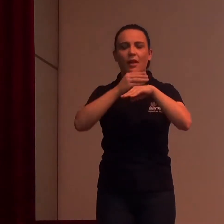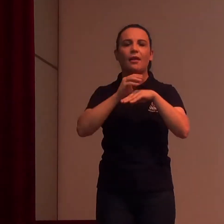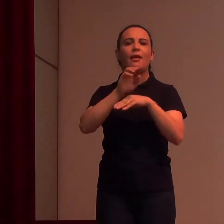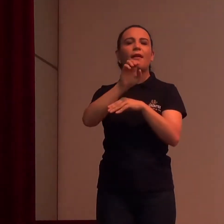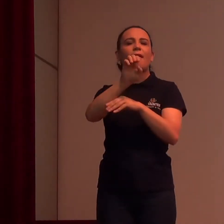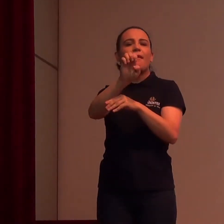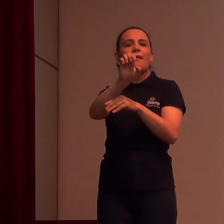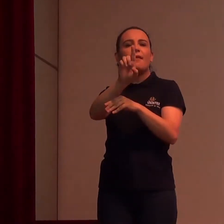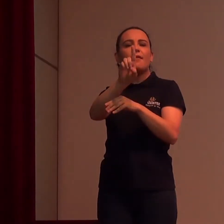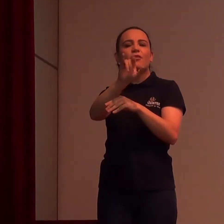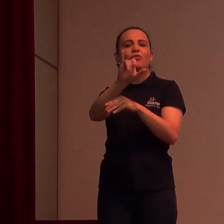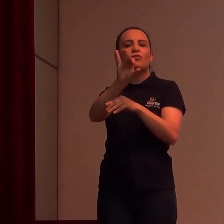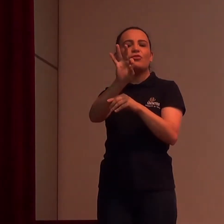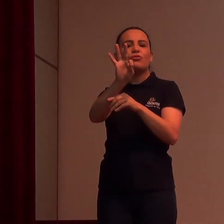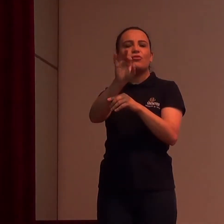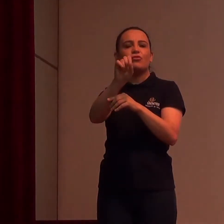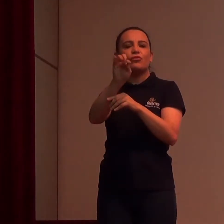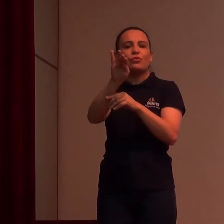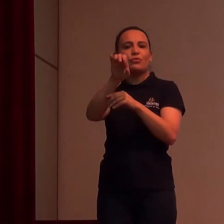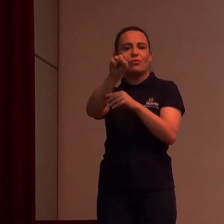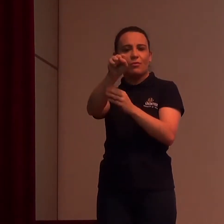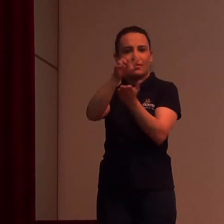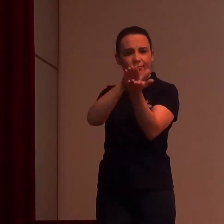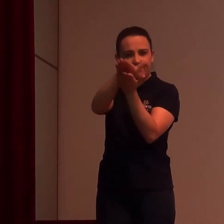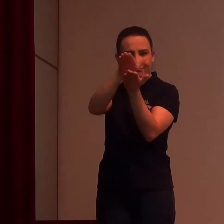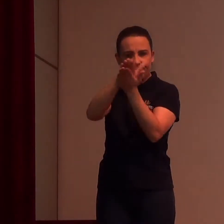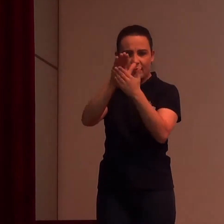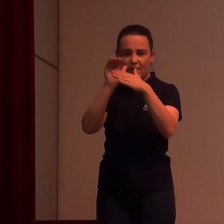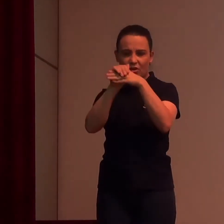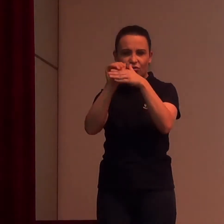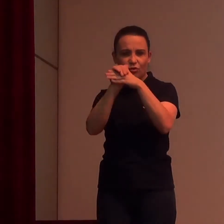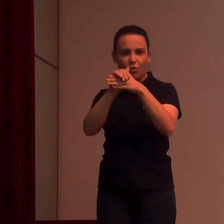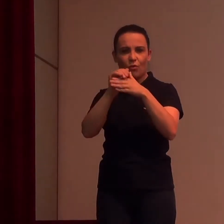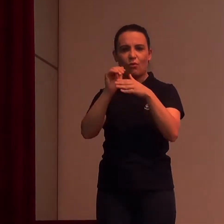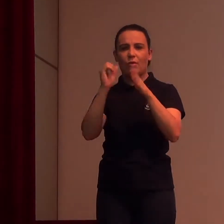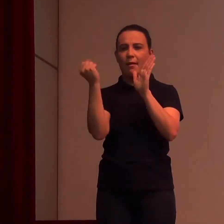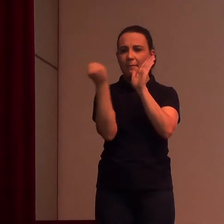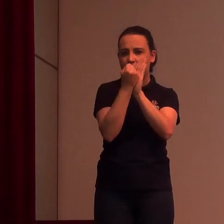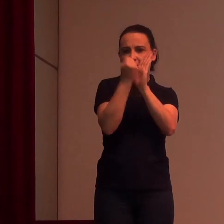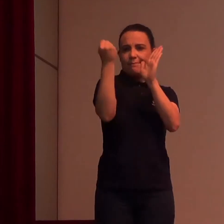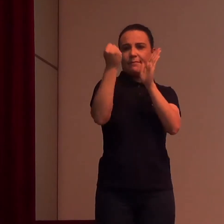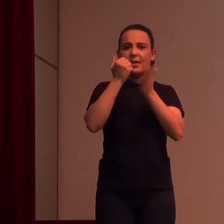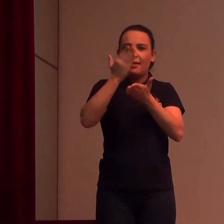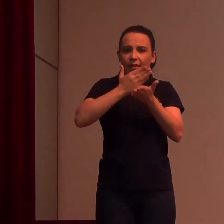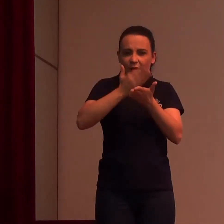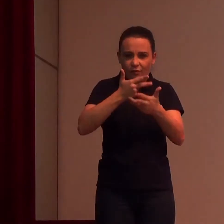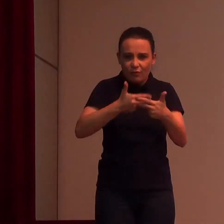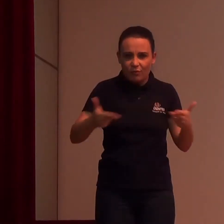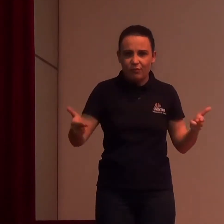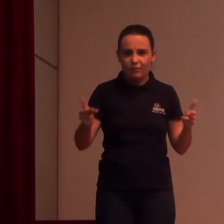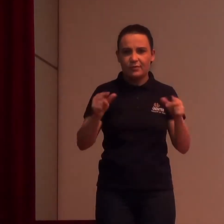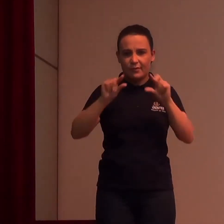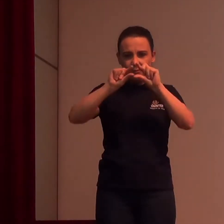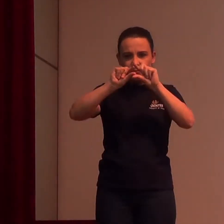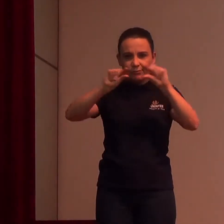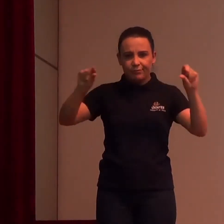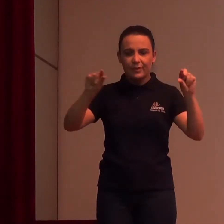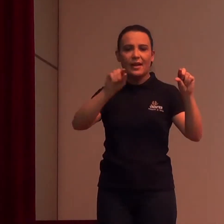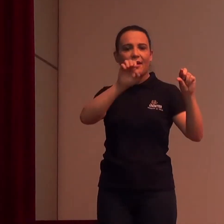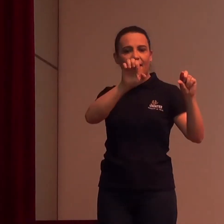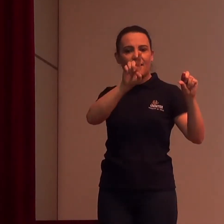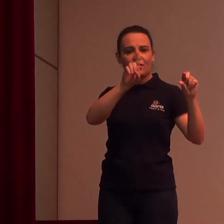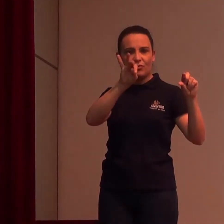cada título que a gente tem que desenvolver. Até porque quando a gente não consegue essa colaboração, a gente tem que comprar o livro em